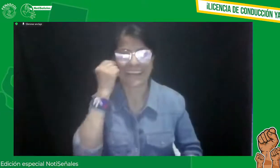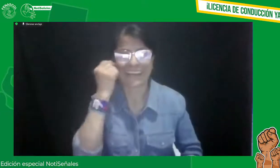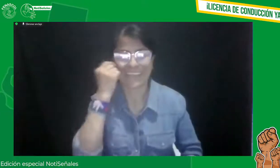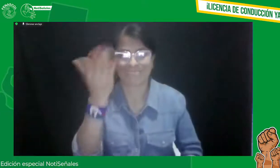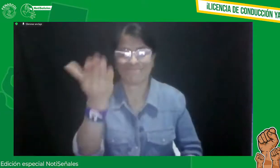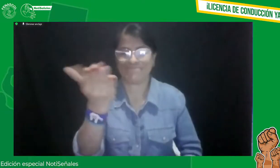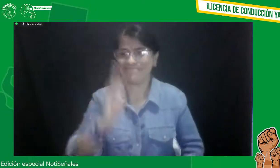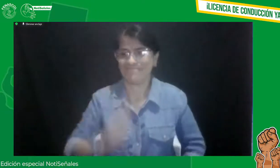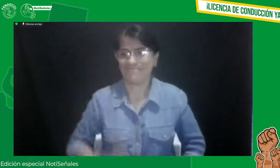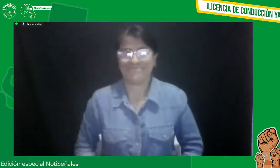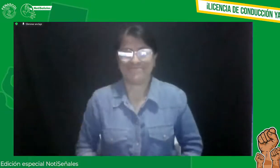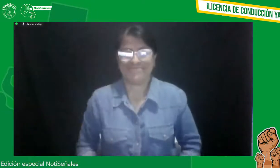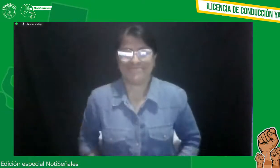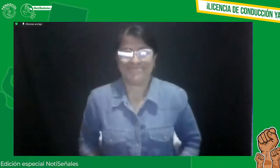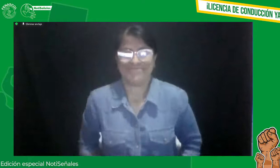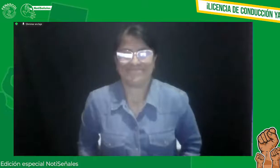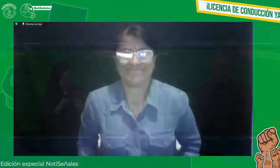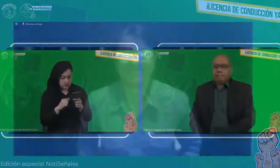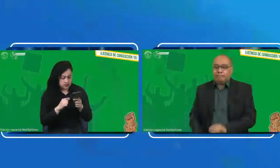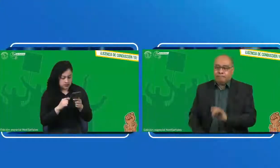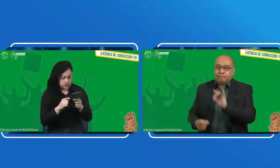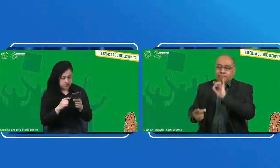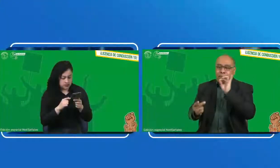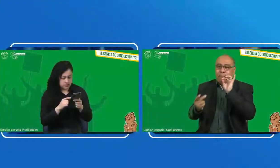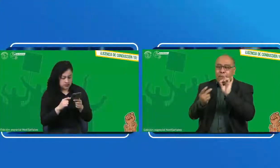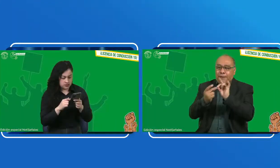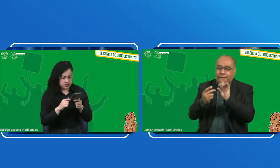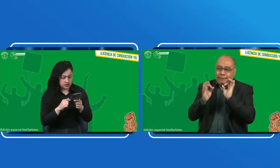Claro. Adelante, Henry.